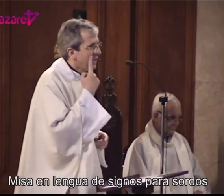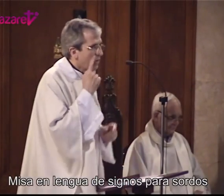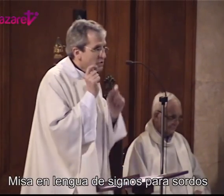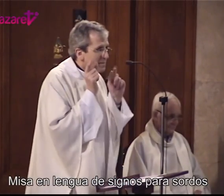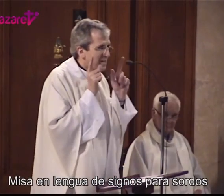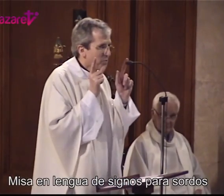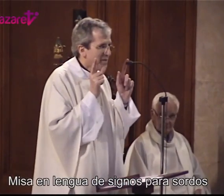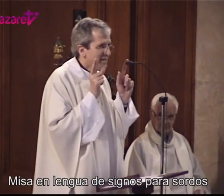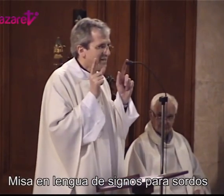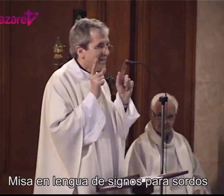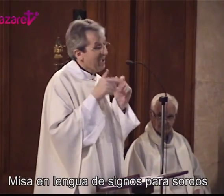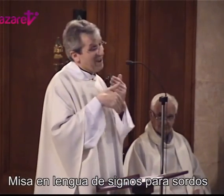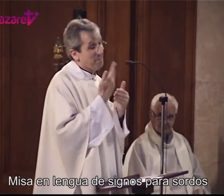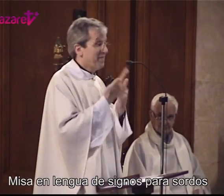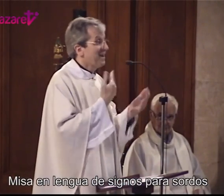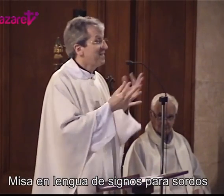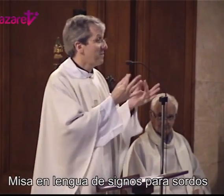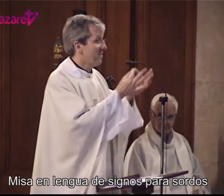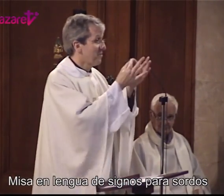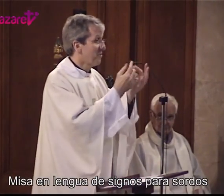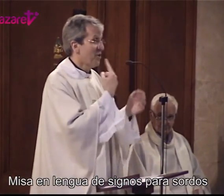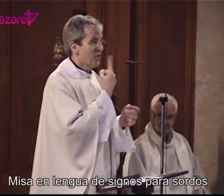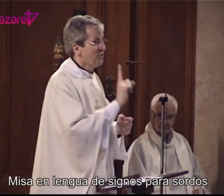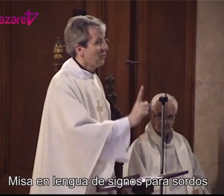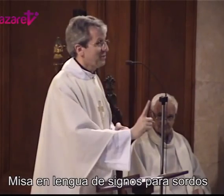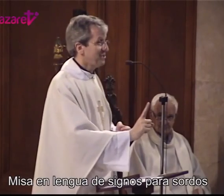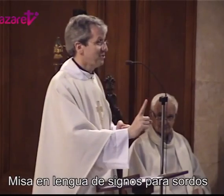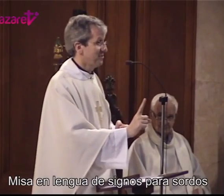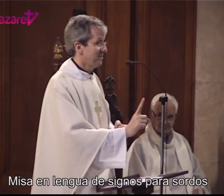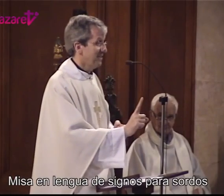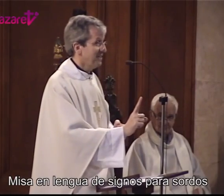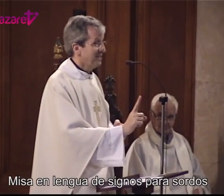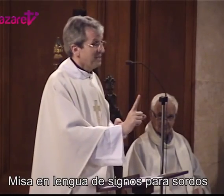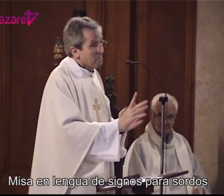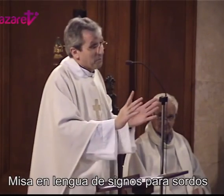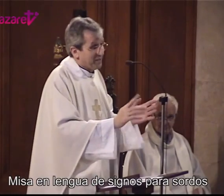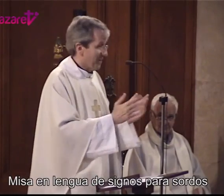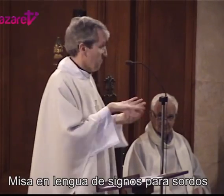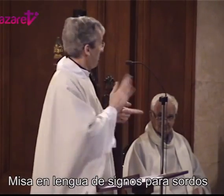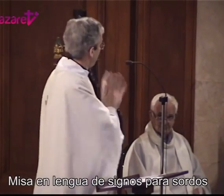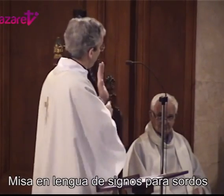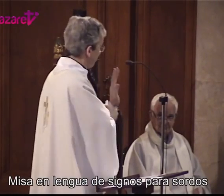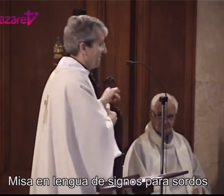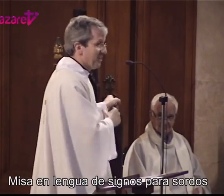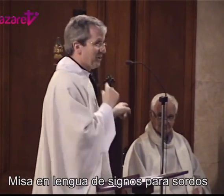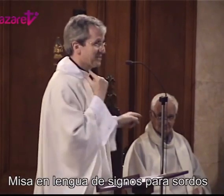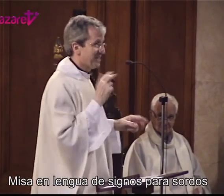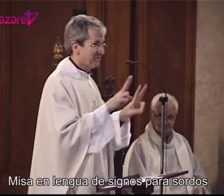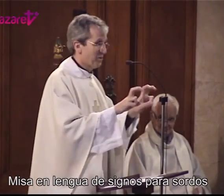¿Os habéis dado cuenta? Al empezar la celebración no lo he dicho, ¿eh? Porque como he presentado al sacerdote